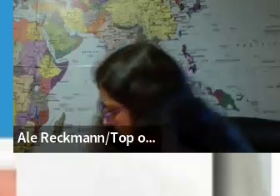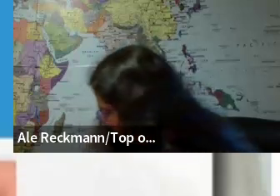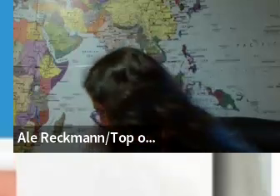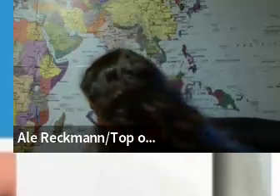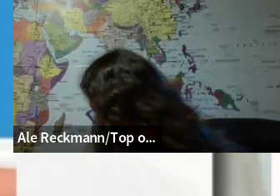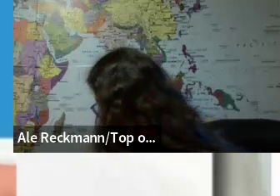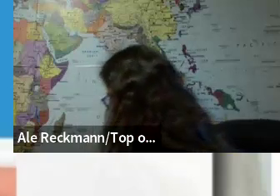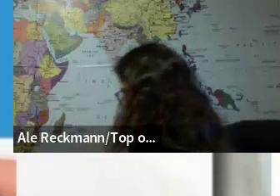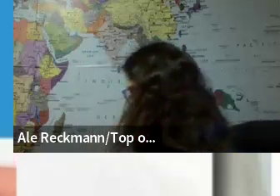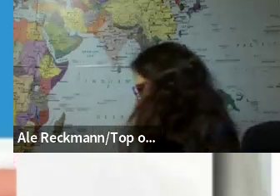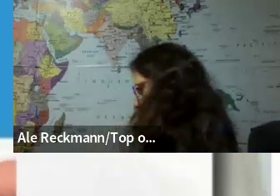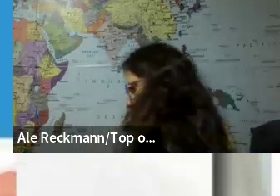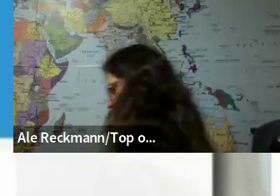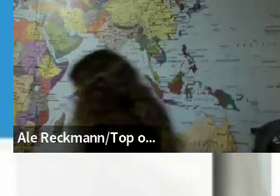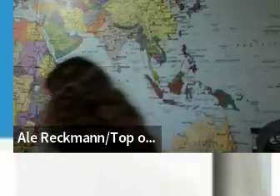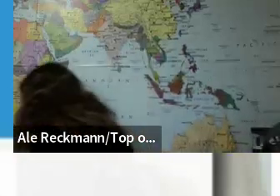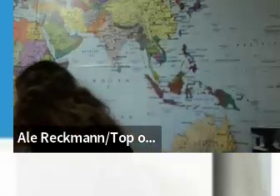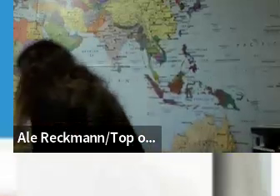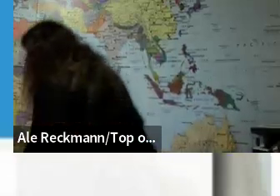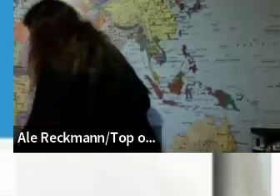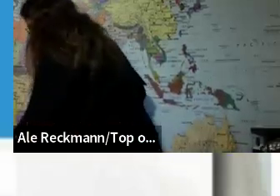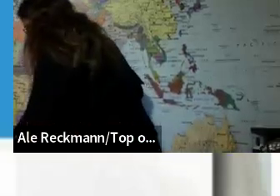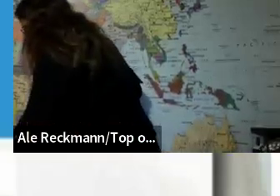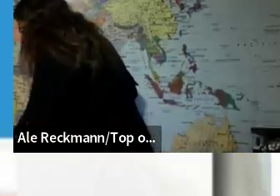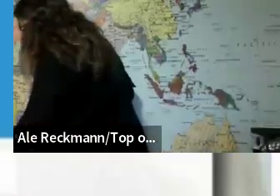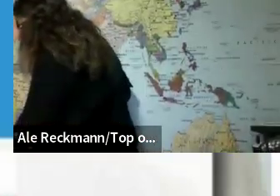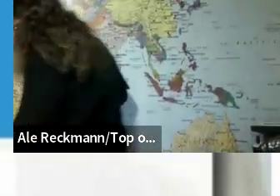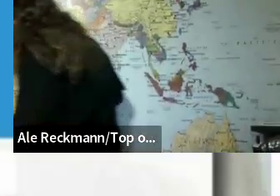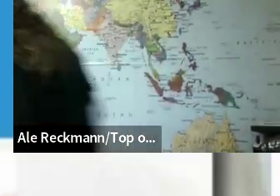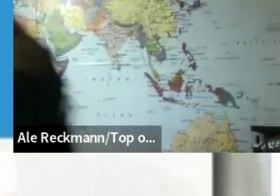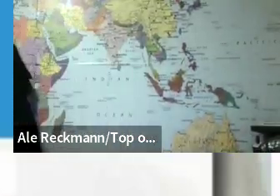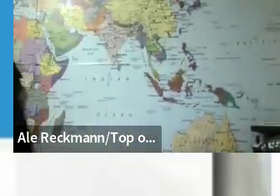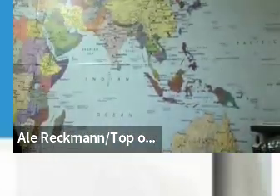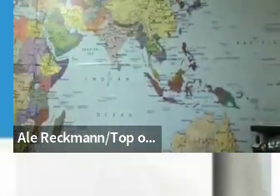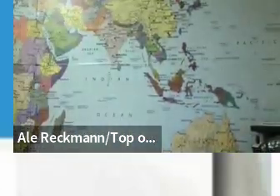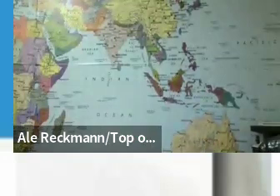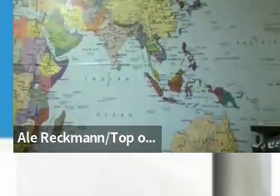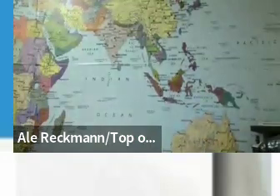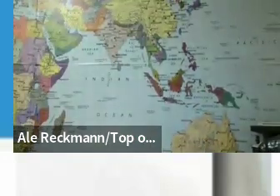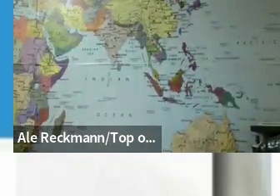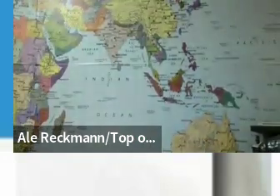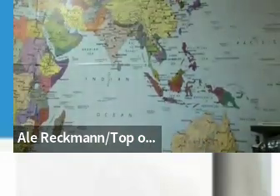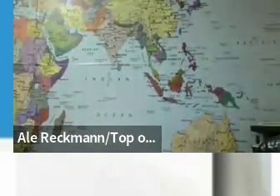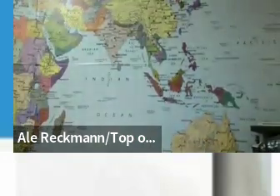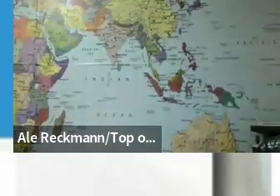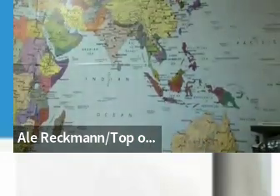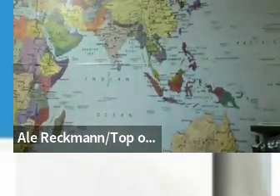técnicas como elementos o implementos. Prevenir la progresión, mejorar la funcionalidad y desarrollar una vida